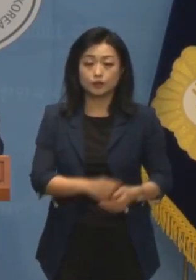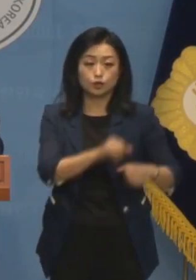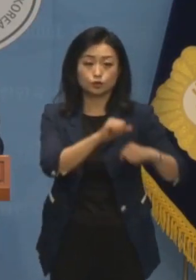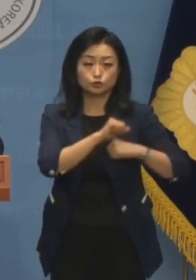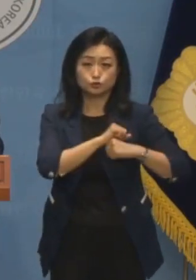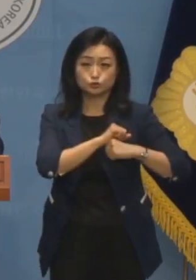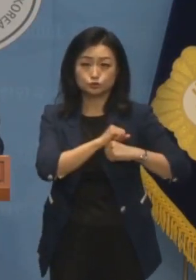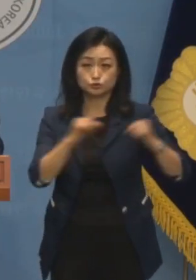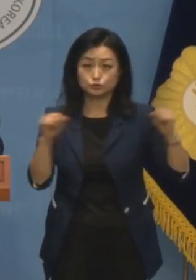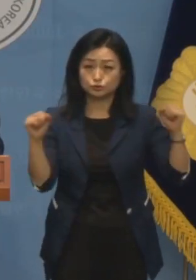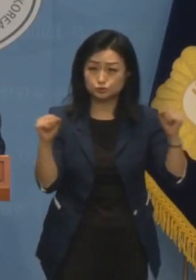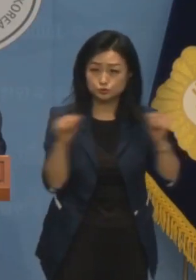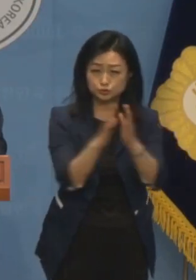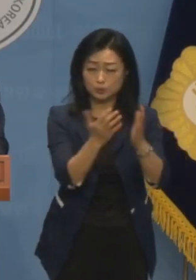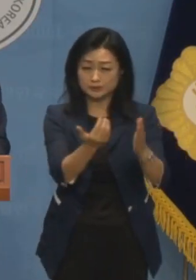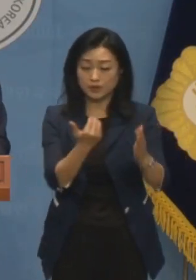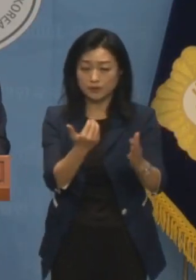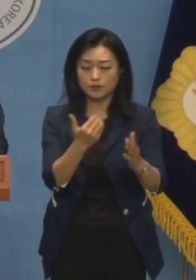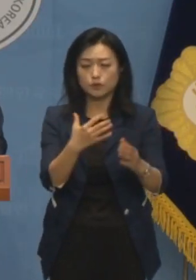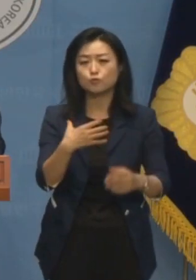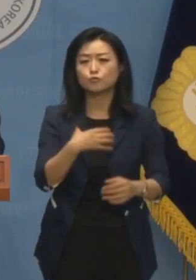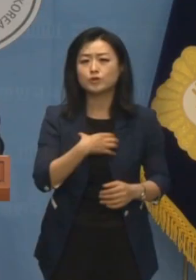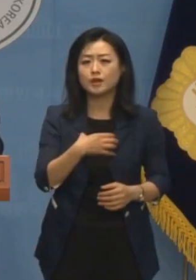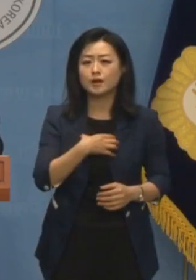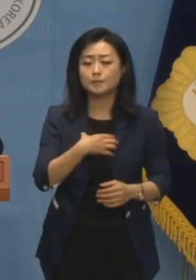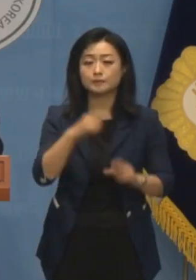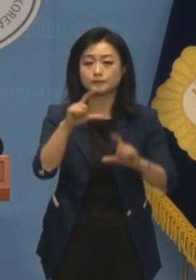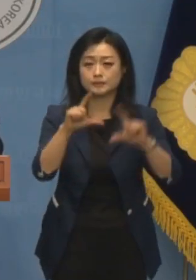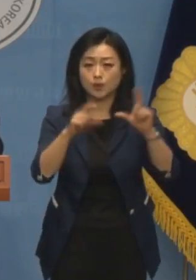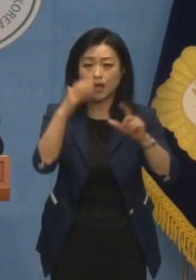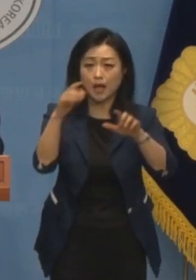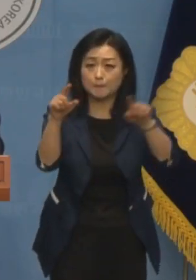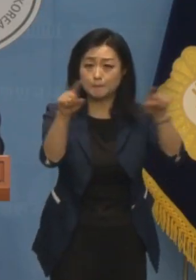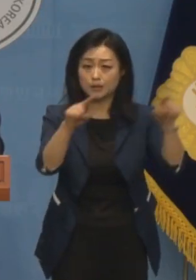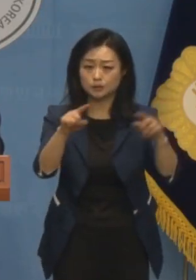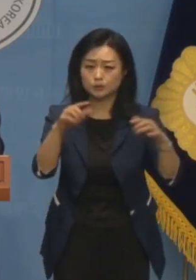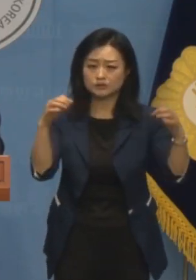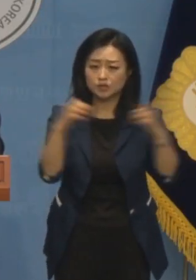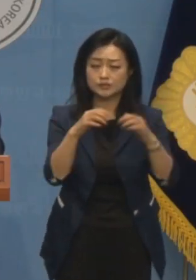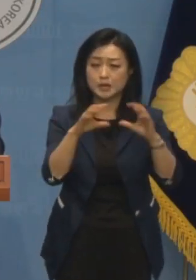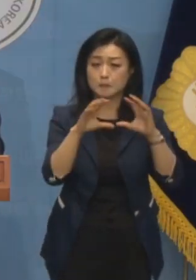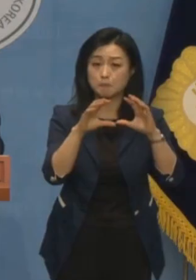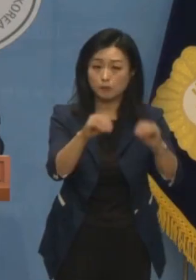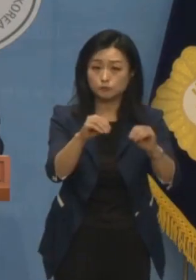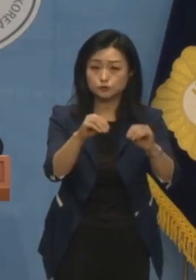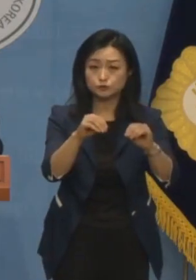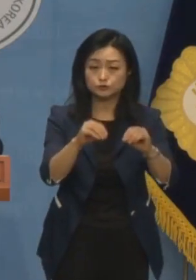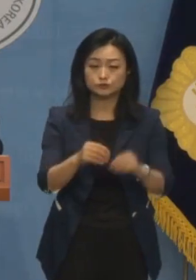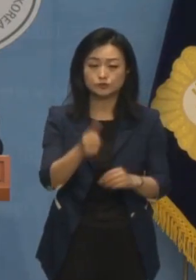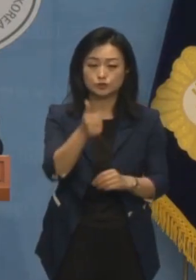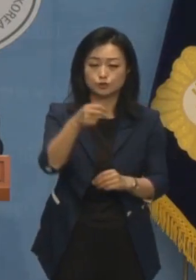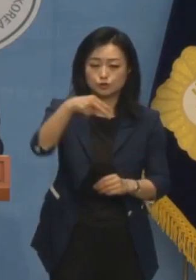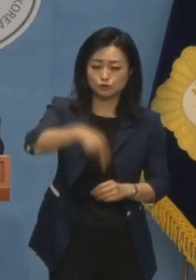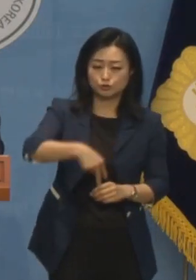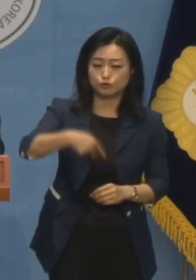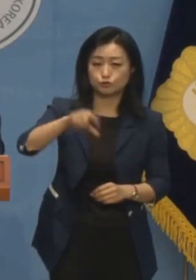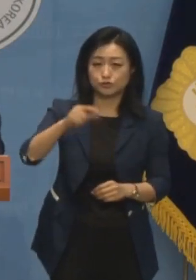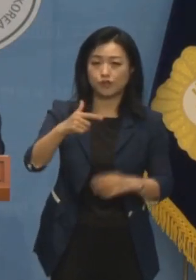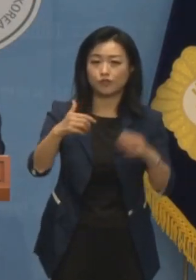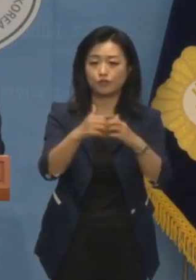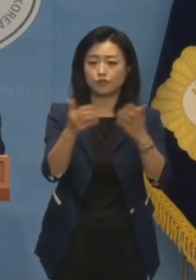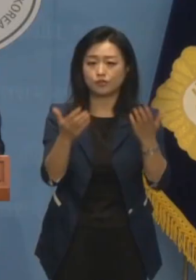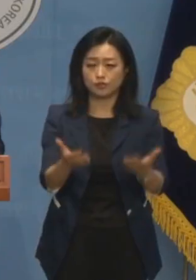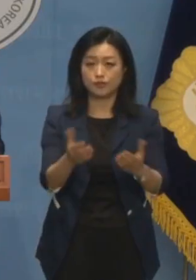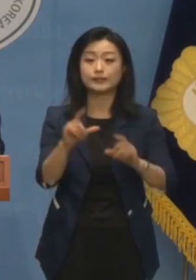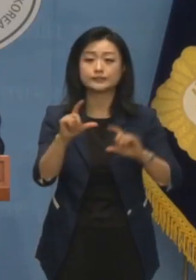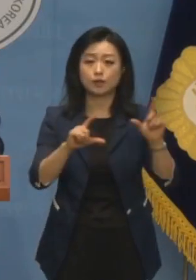군사적 충돌로 일촉즉발의 상황까지 갔습니다. 한반도는 일시적으로 전쟁을 멈춘 휴전 상태입니다. 전쟁은